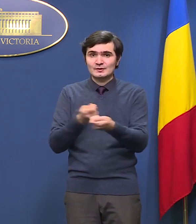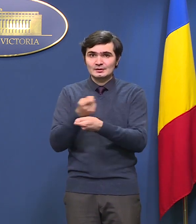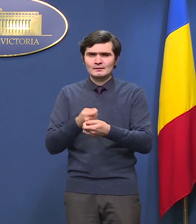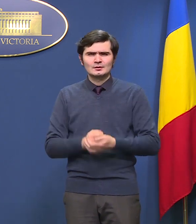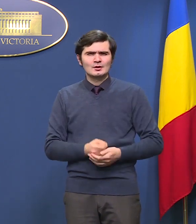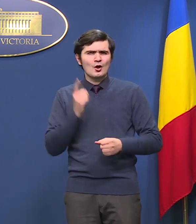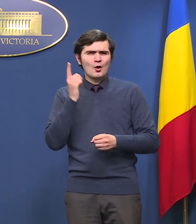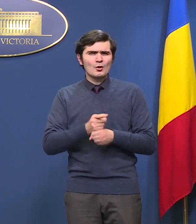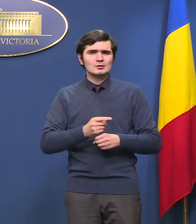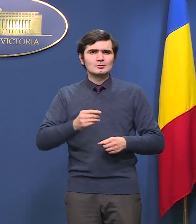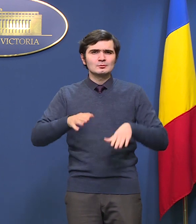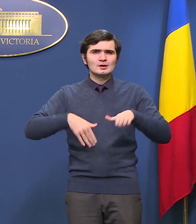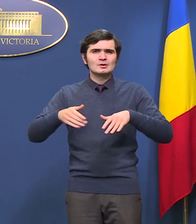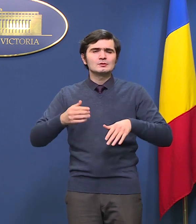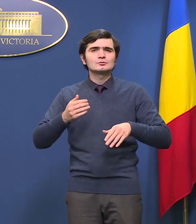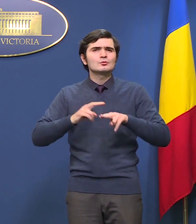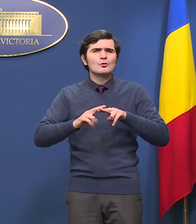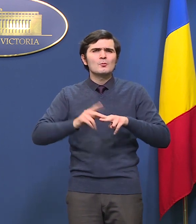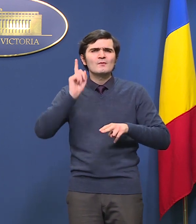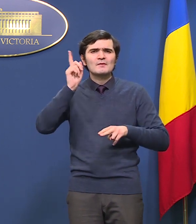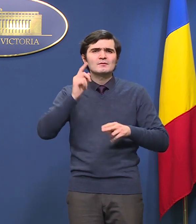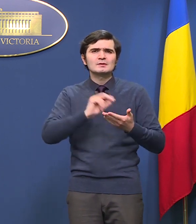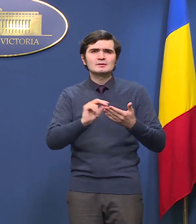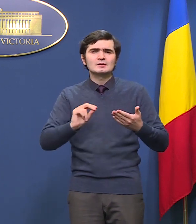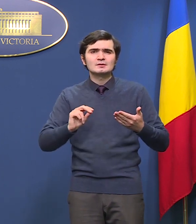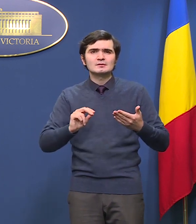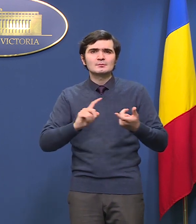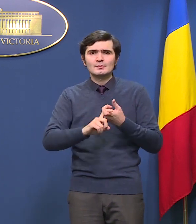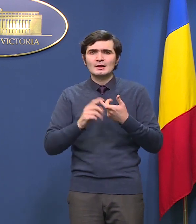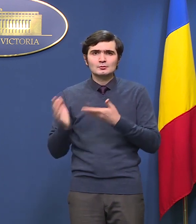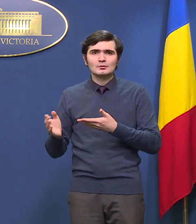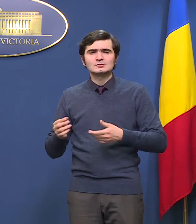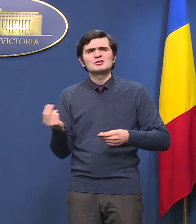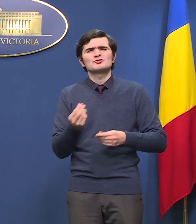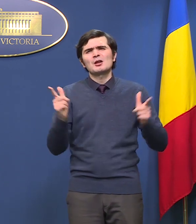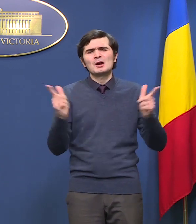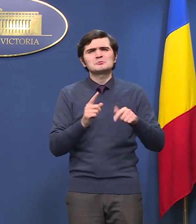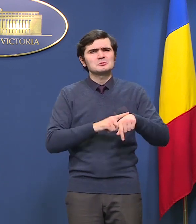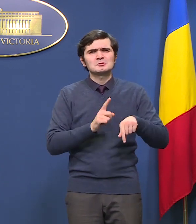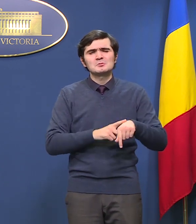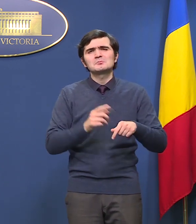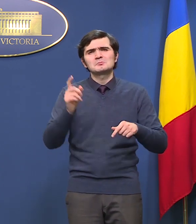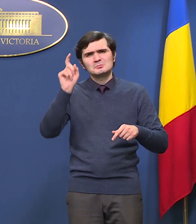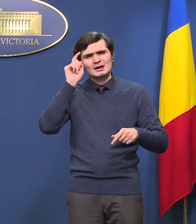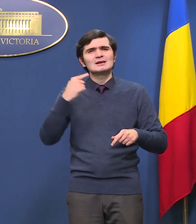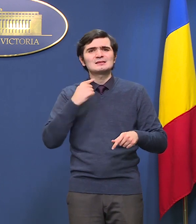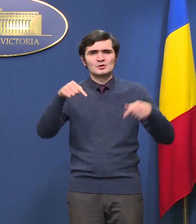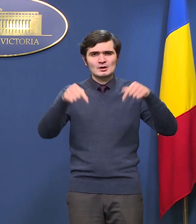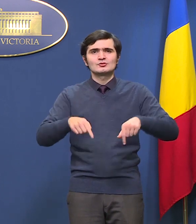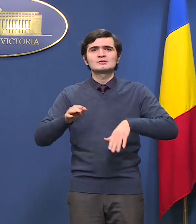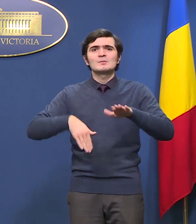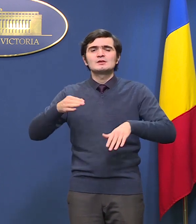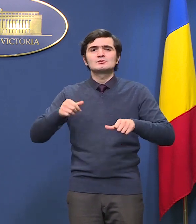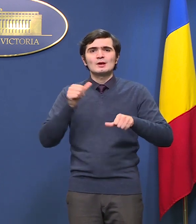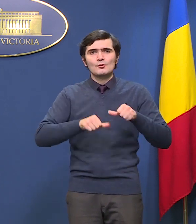ministru când va fi elaborat în acest sens? În termen? În cel mai scurt timp posibil. Cred că în cursul acestei săptămâni ministrul economiei va